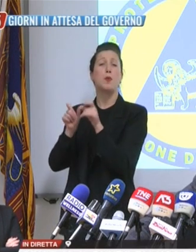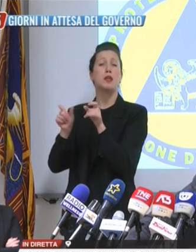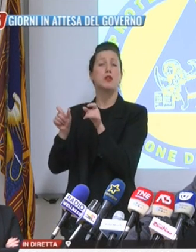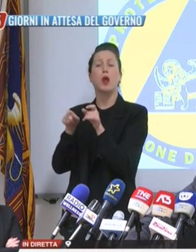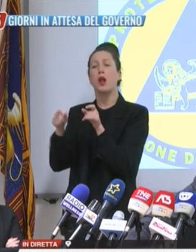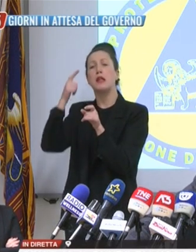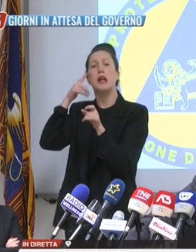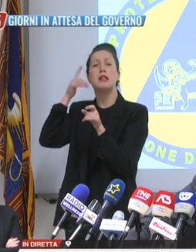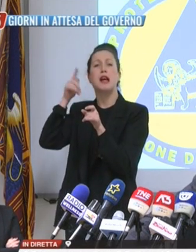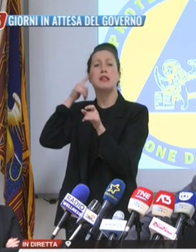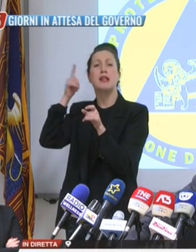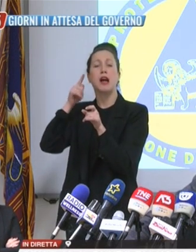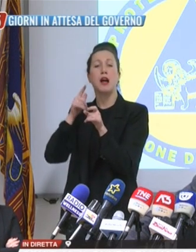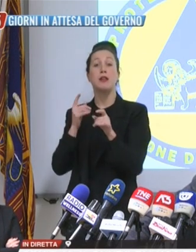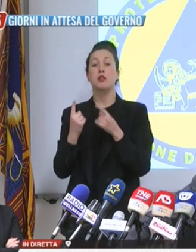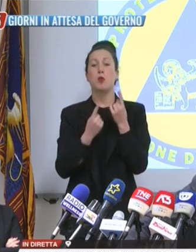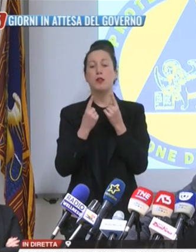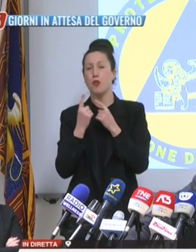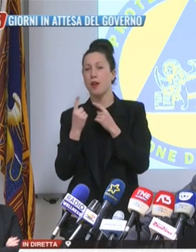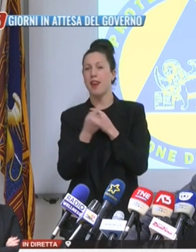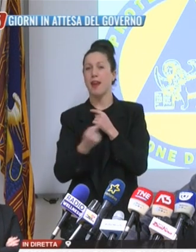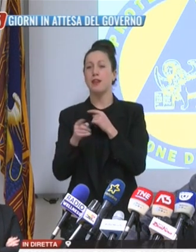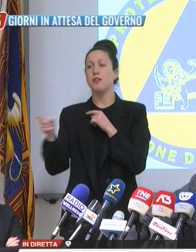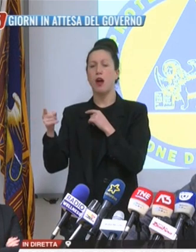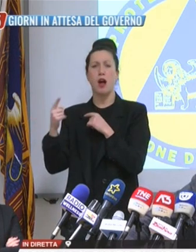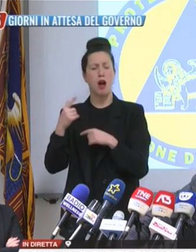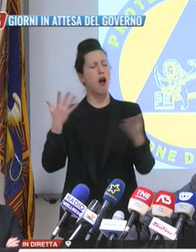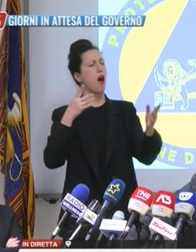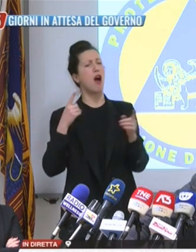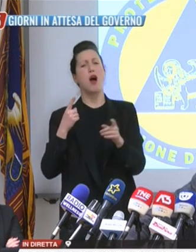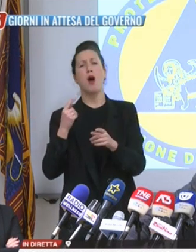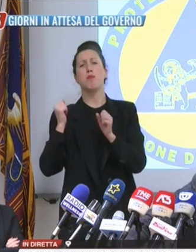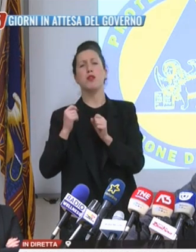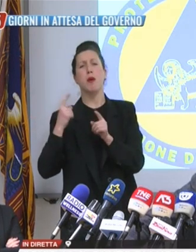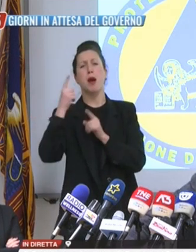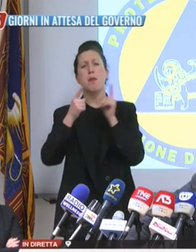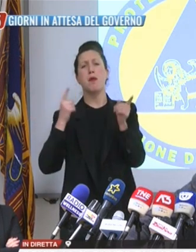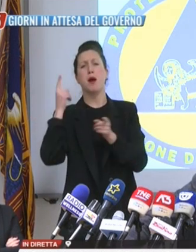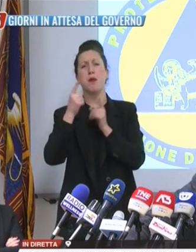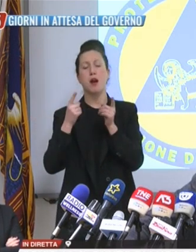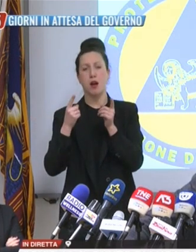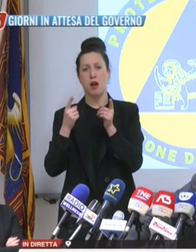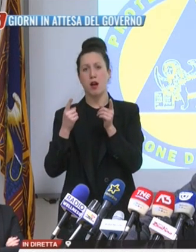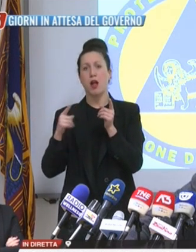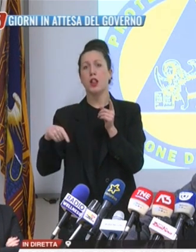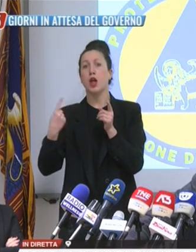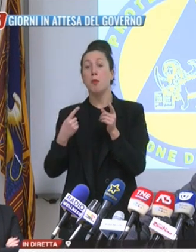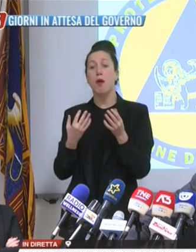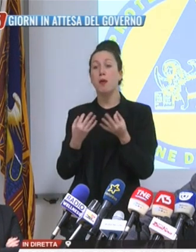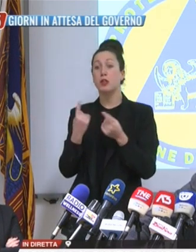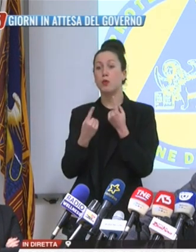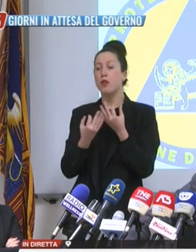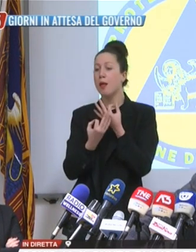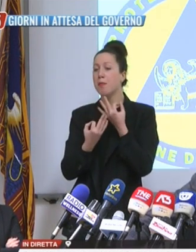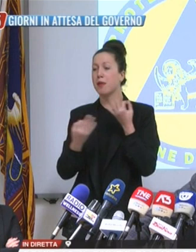male, quando vanno bene vanno in letargo. Io dico, ma dove sono finiti quelli dei numeri taroccati delle terapie intensive, che hanno